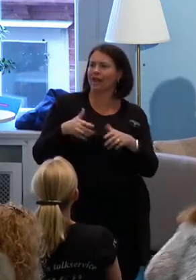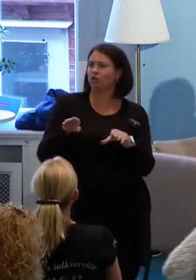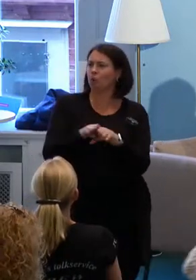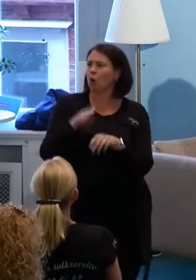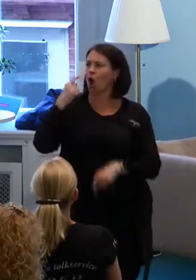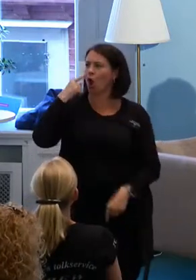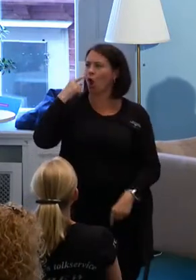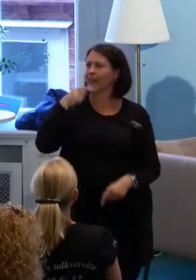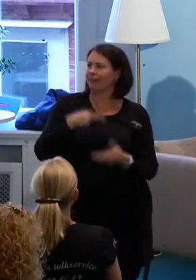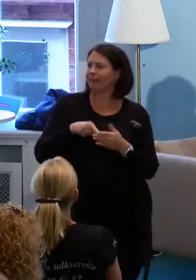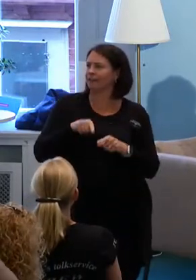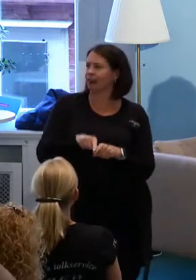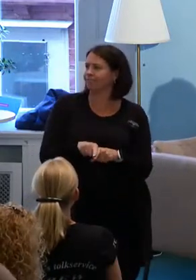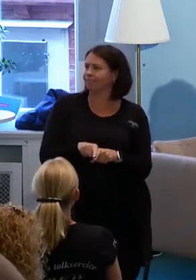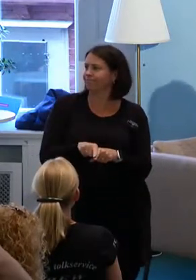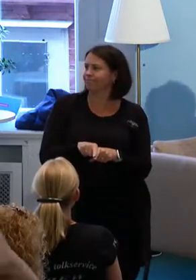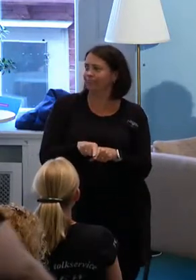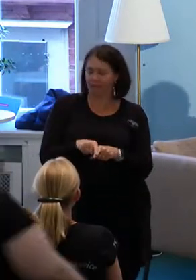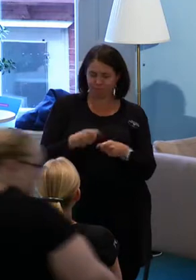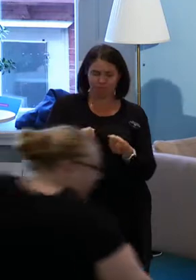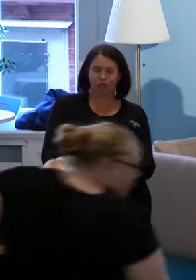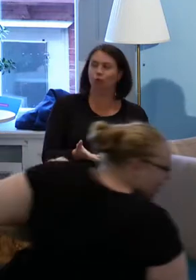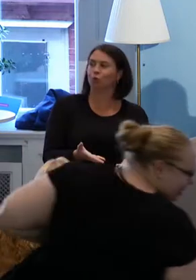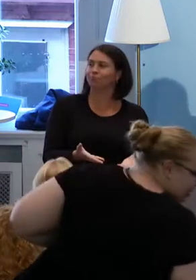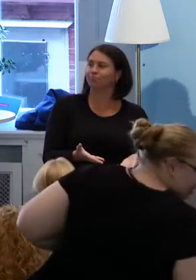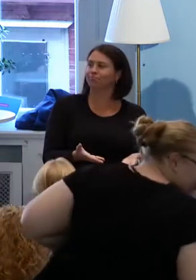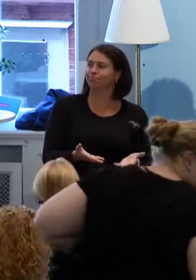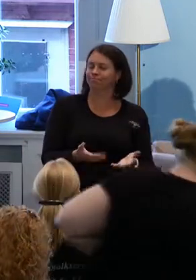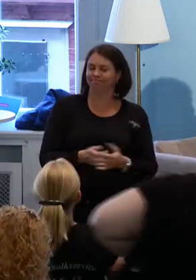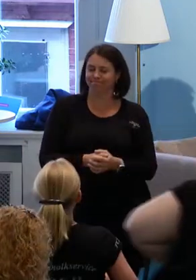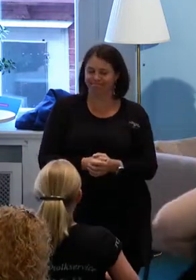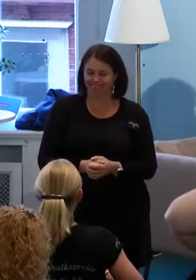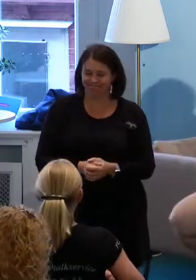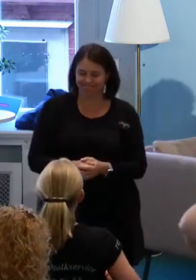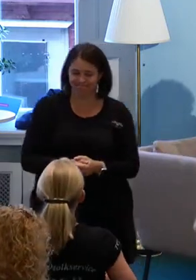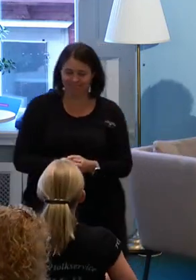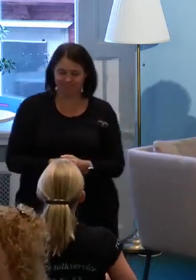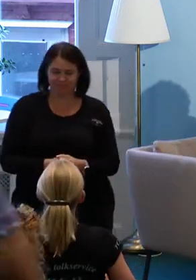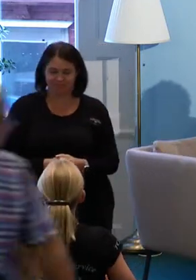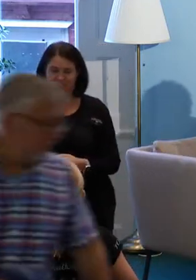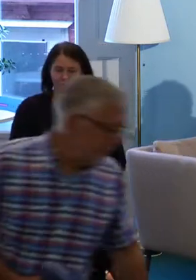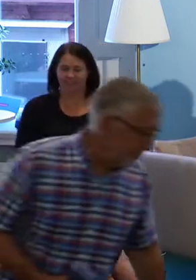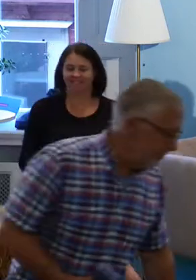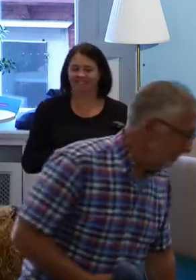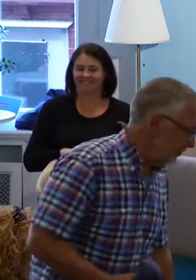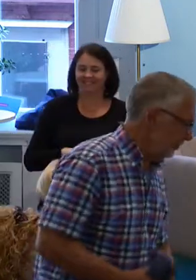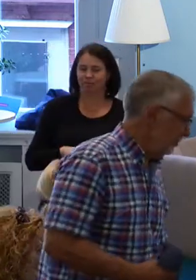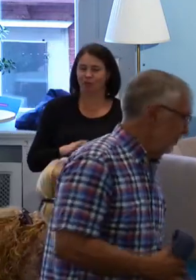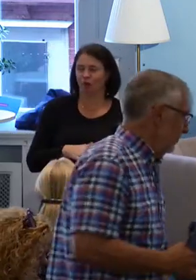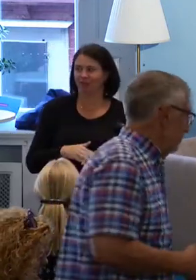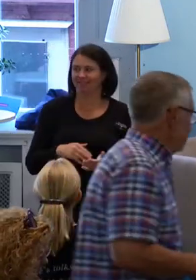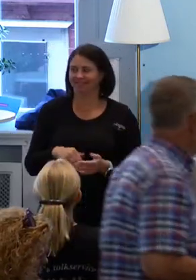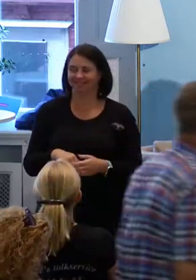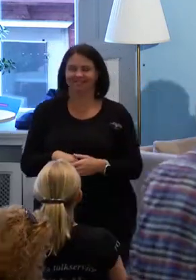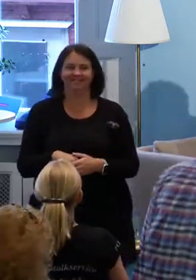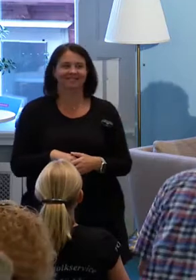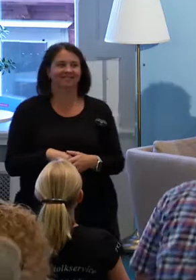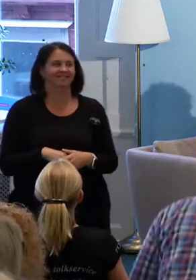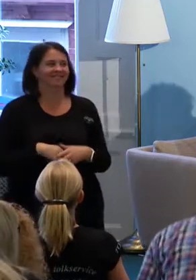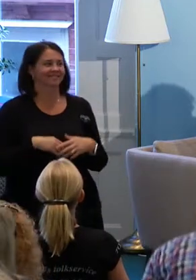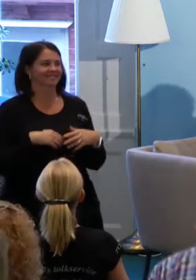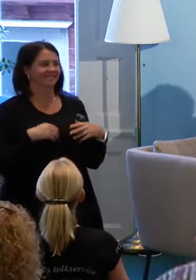Hugg in! Ja. Ja, det är ett säljande namn